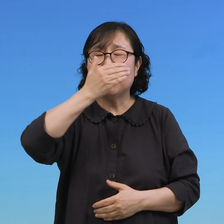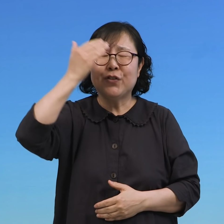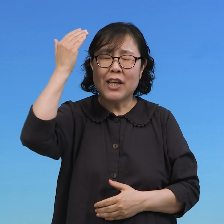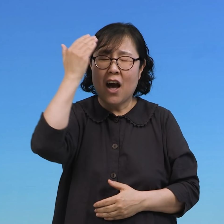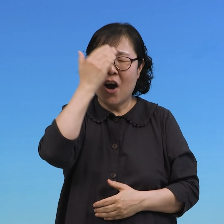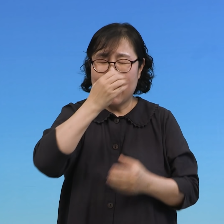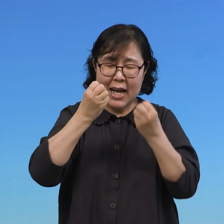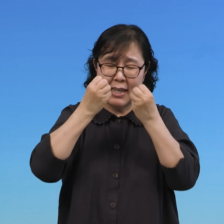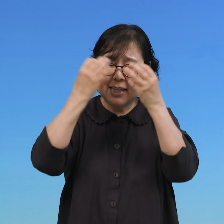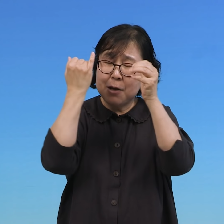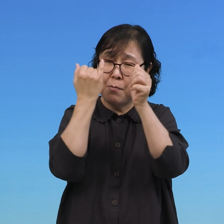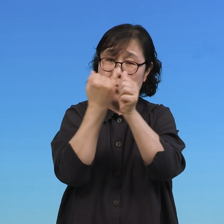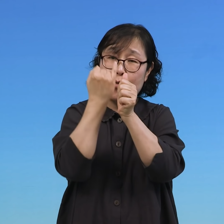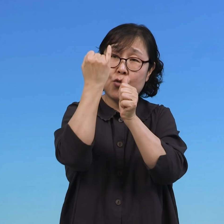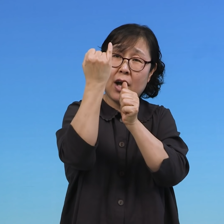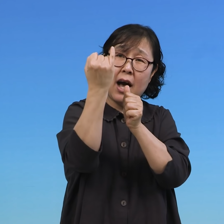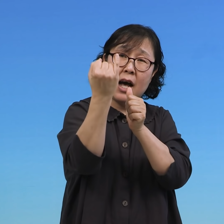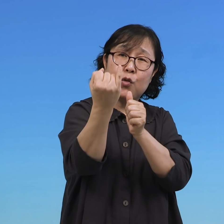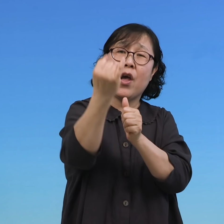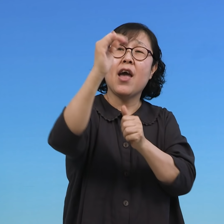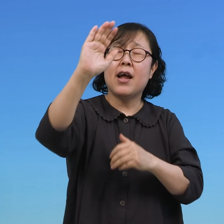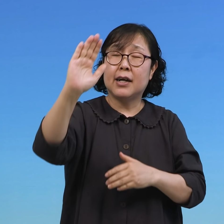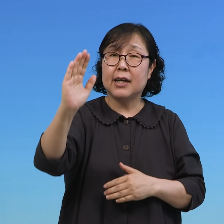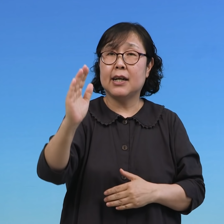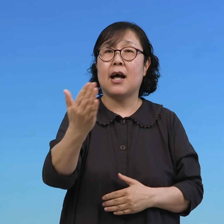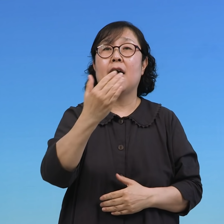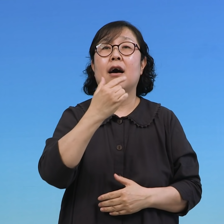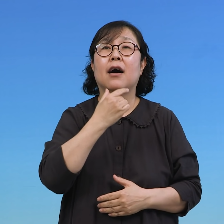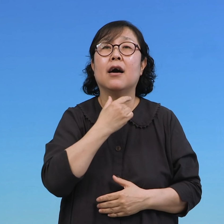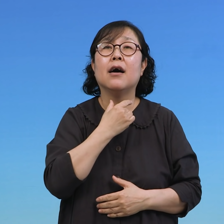주의 순결한 신부가 되리라